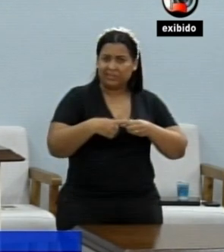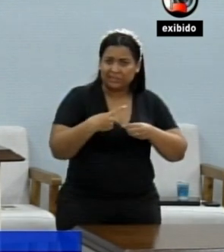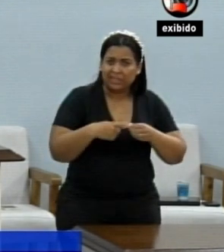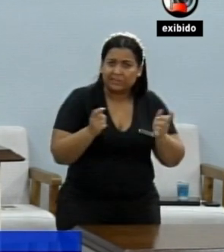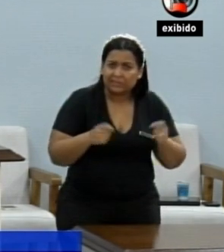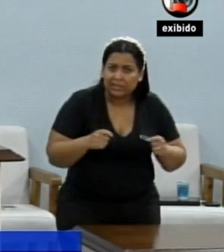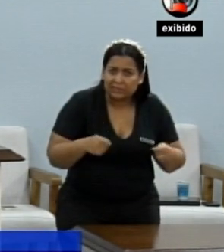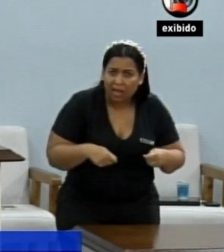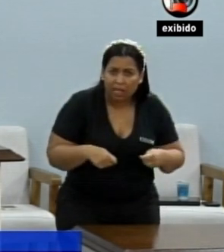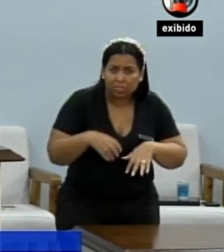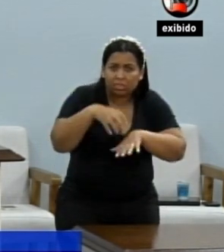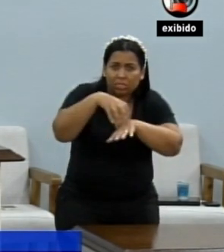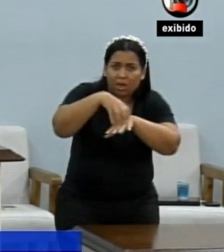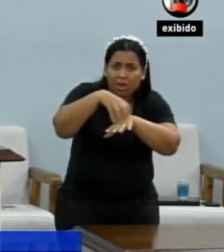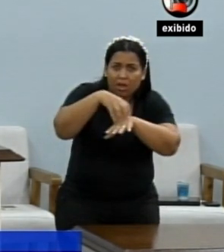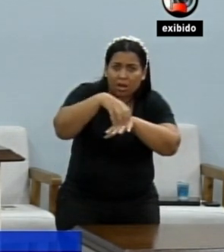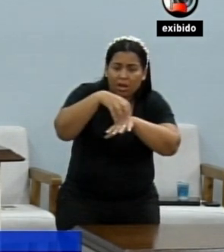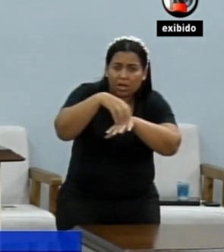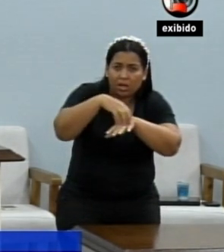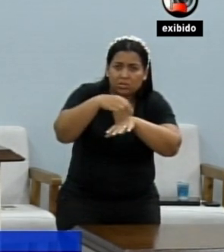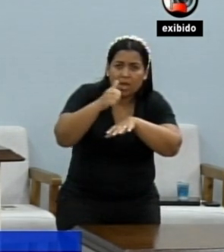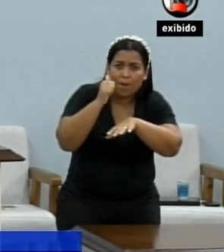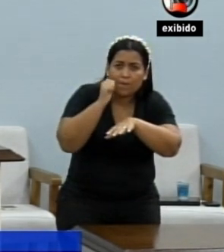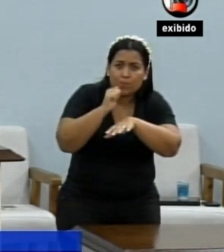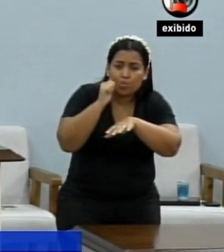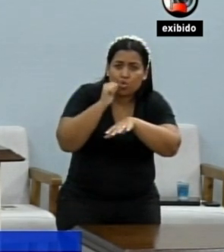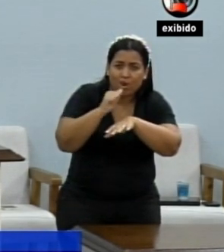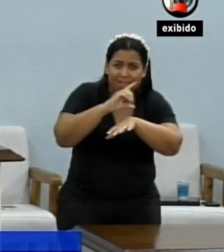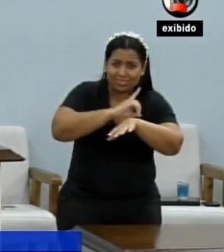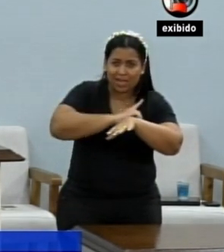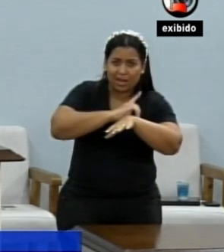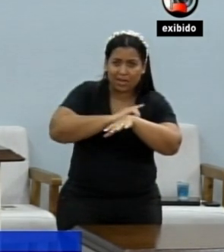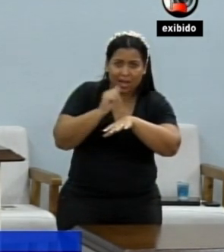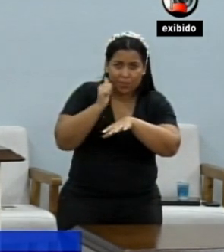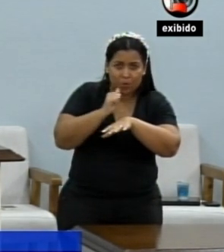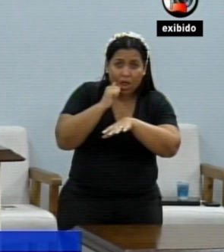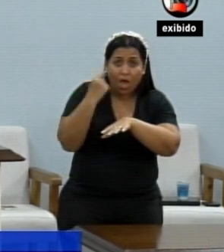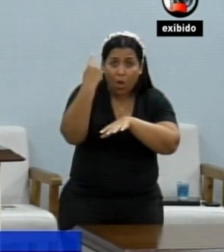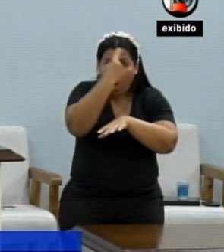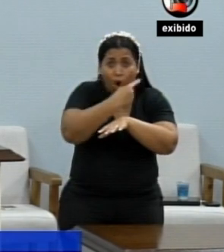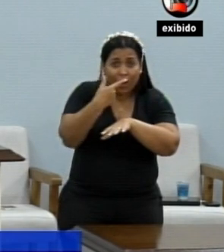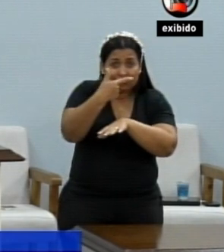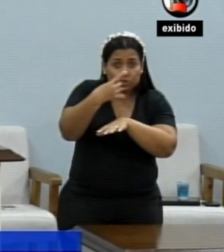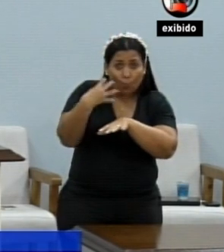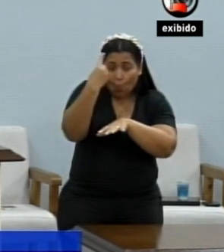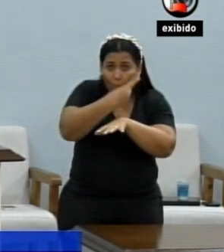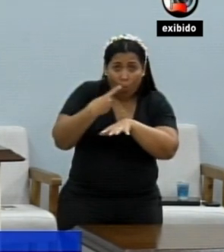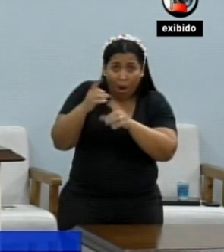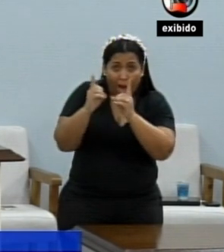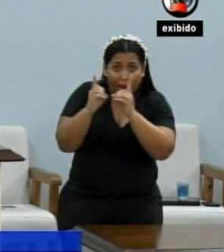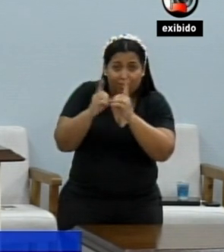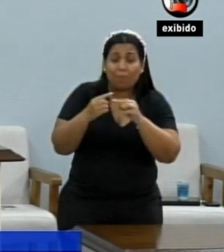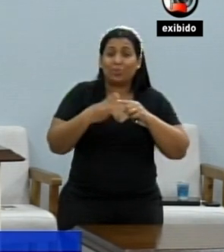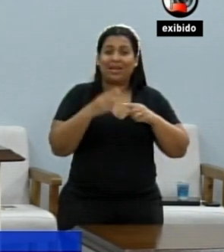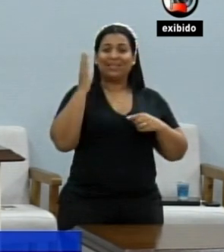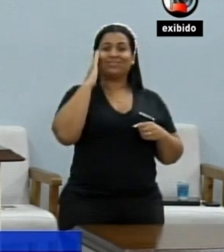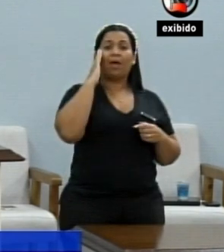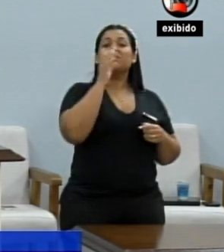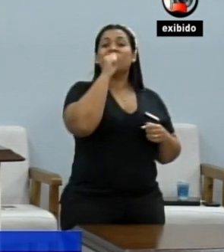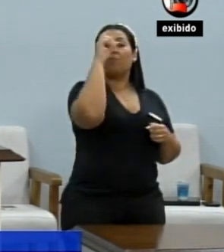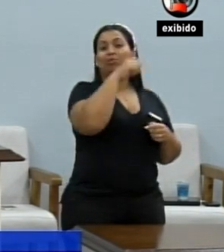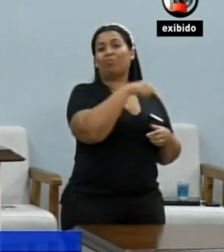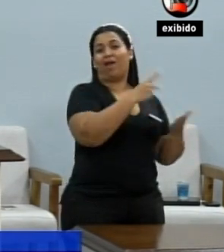uma delegacia da mulher que atende 24 horas, quando a gente sabe que a maioria dos casos acontecem aos finais de